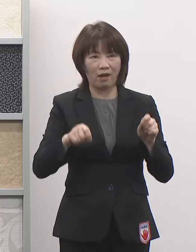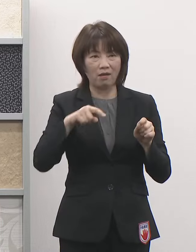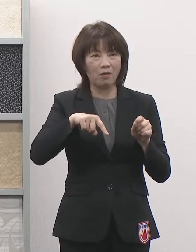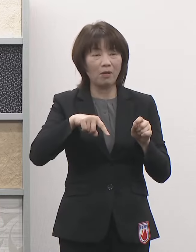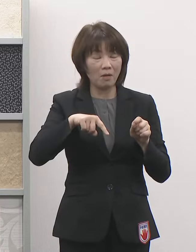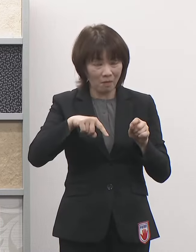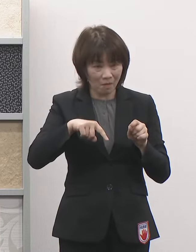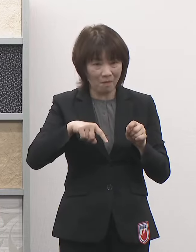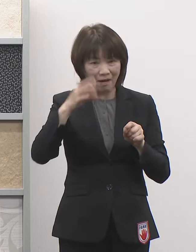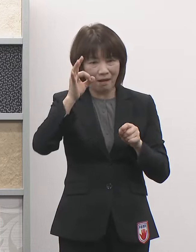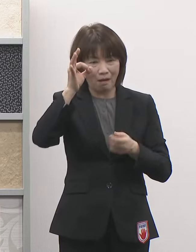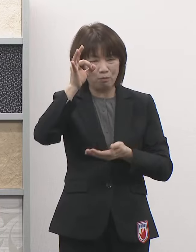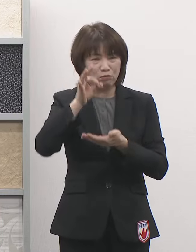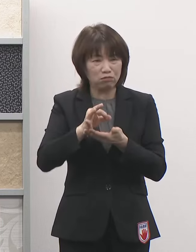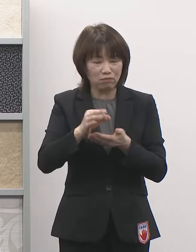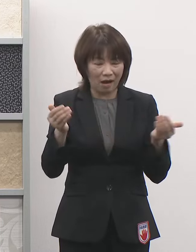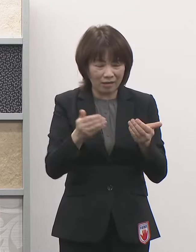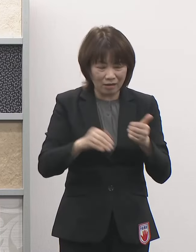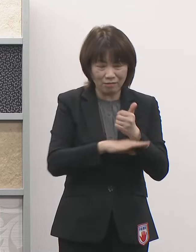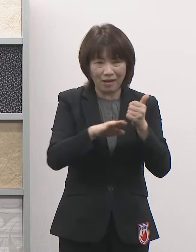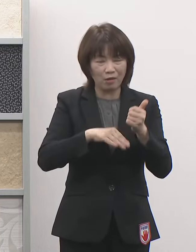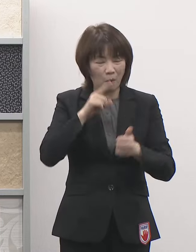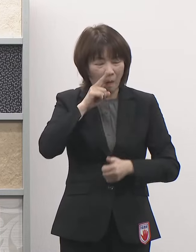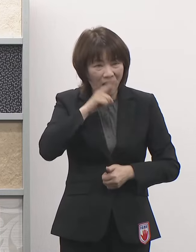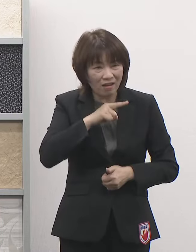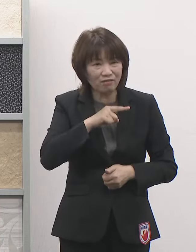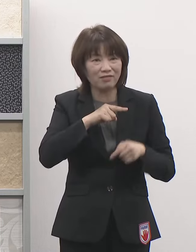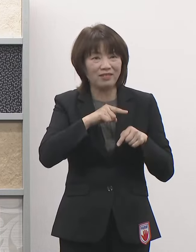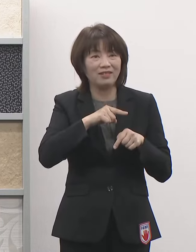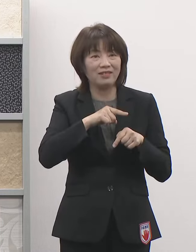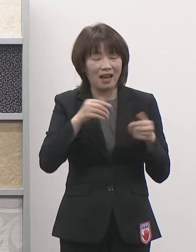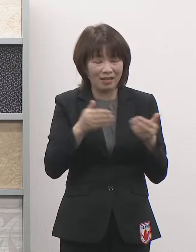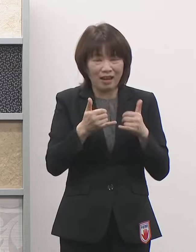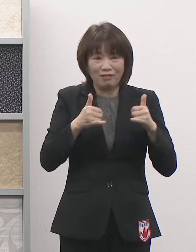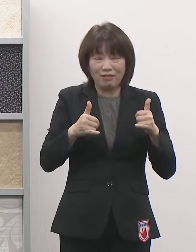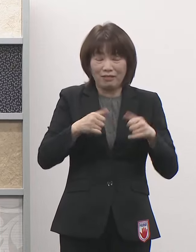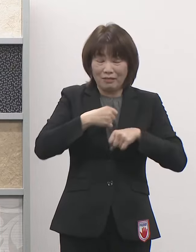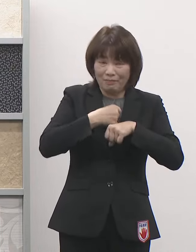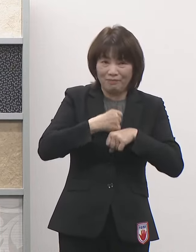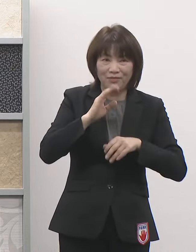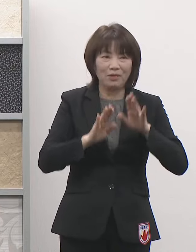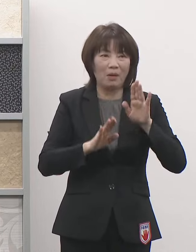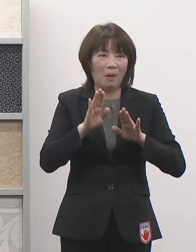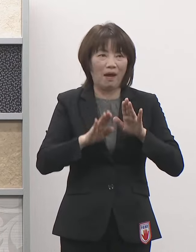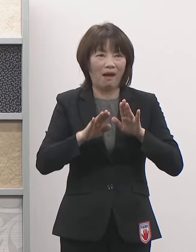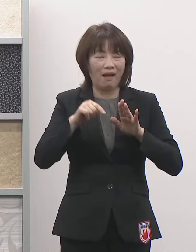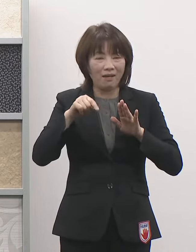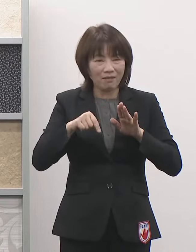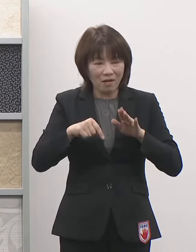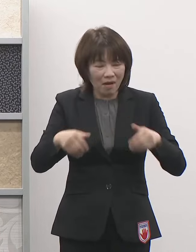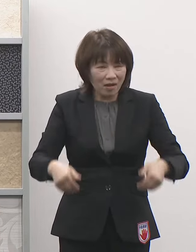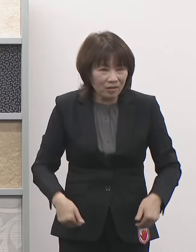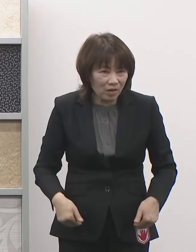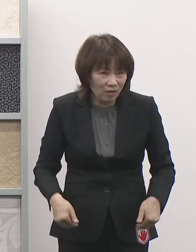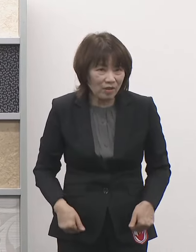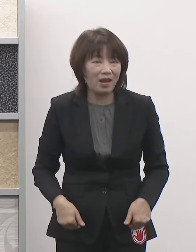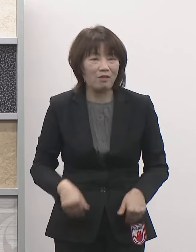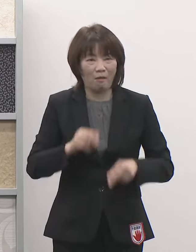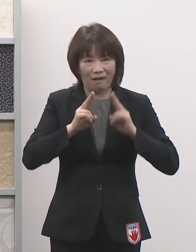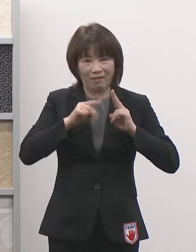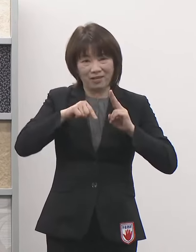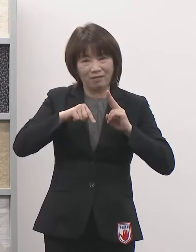料金設定あるいは劣悪な労働環境と、こういう問題の根本はその多重下請け構造にも一つあると、国におい